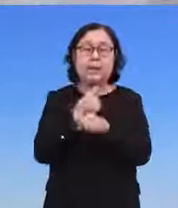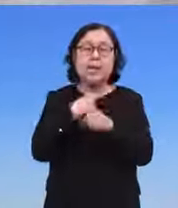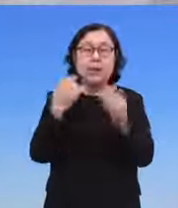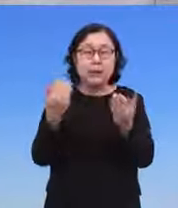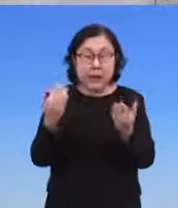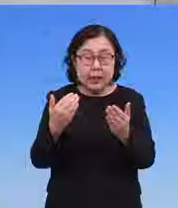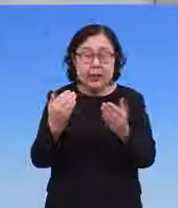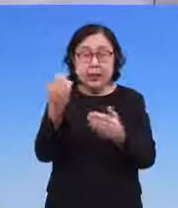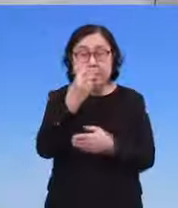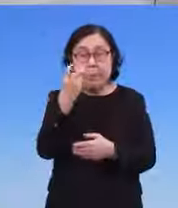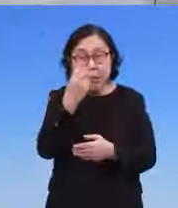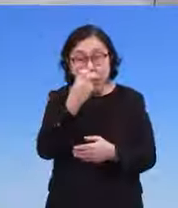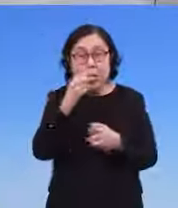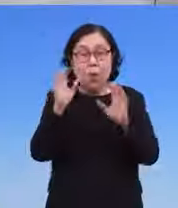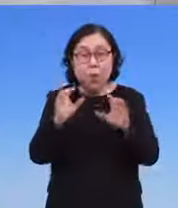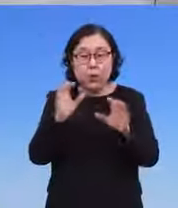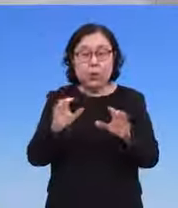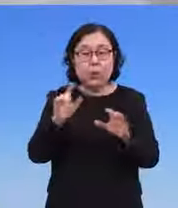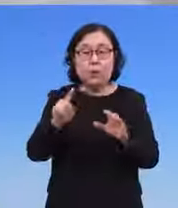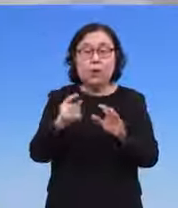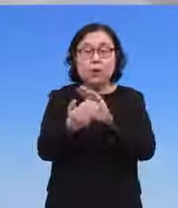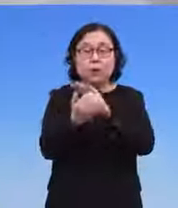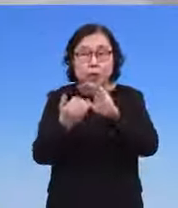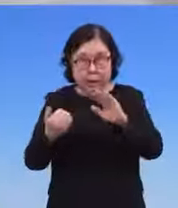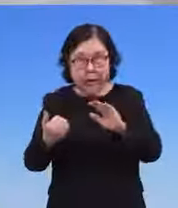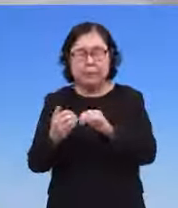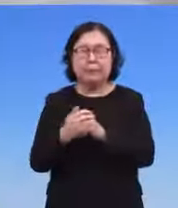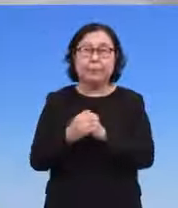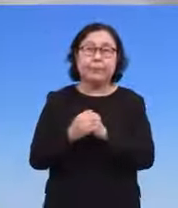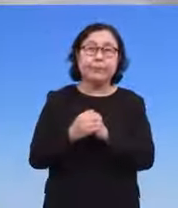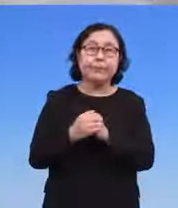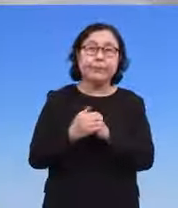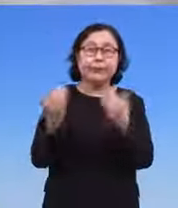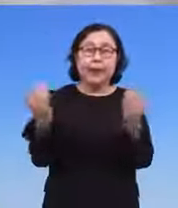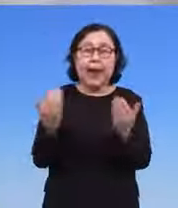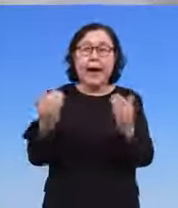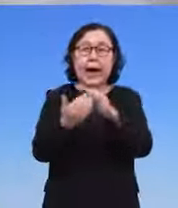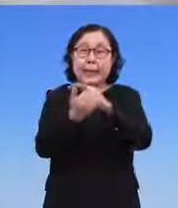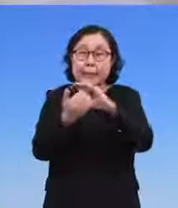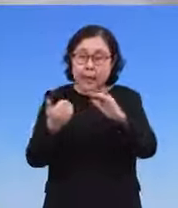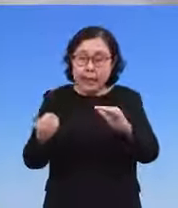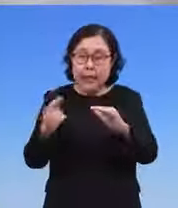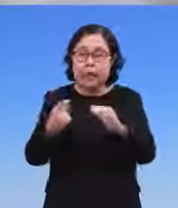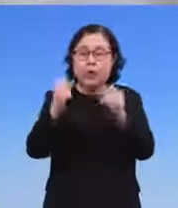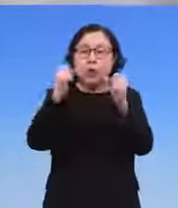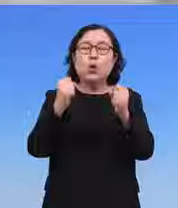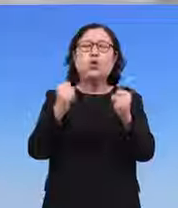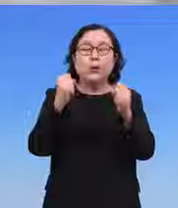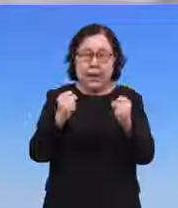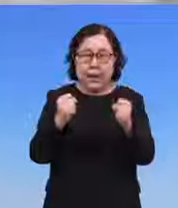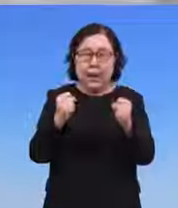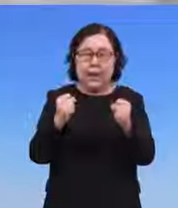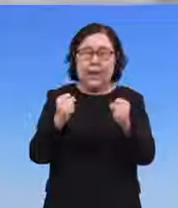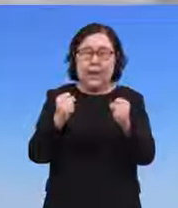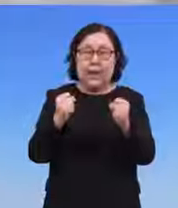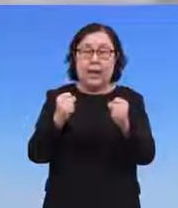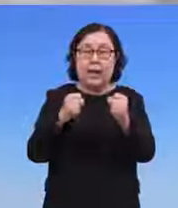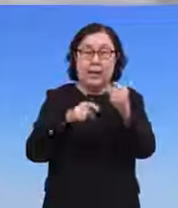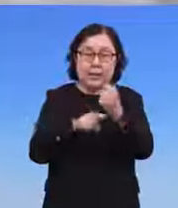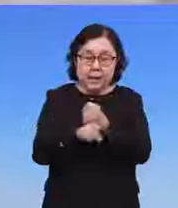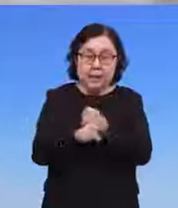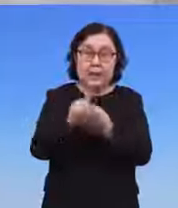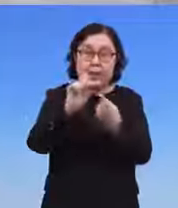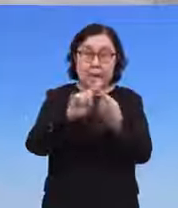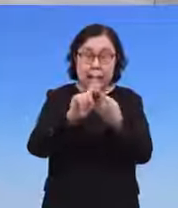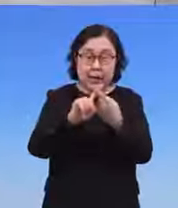살펴보려고 하는데, 오늘은 이제 그 앞에서 그가 한 일 이전에 세례 요한의 존재의 의미에 대해서